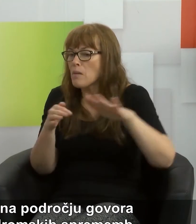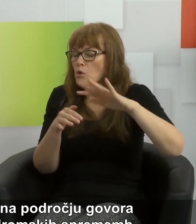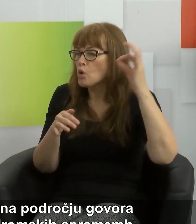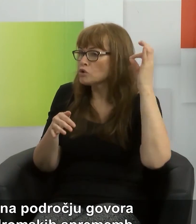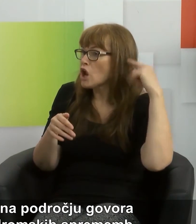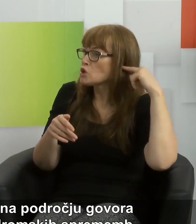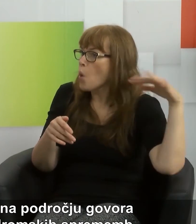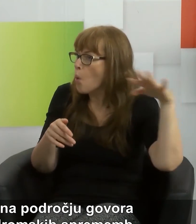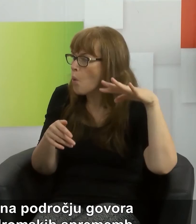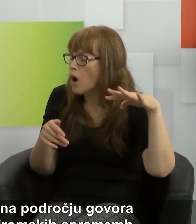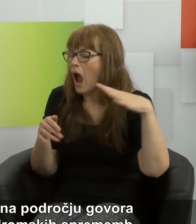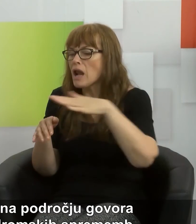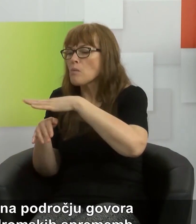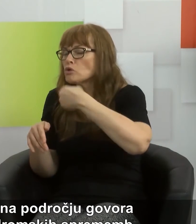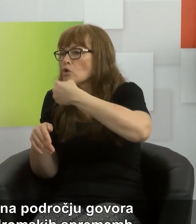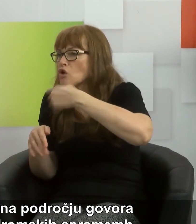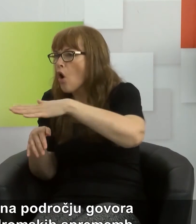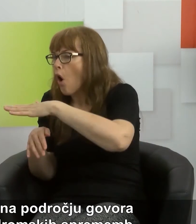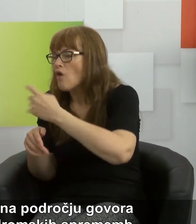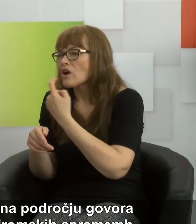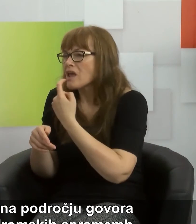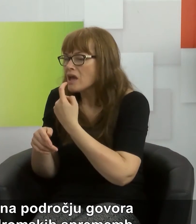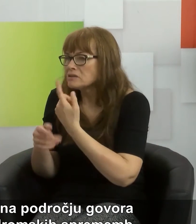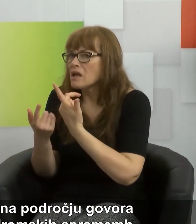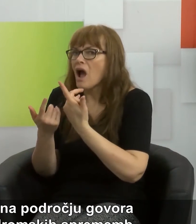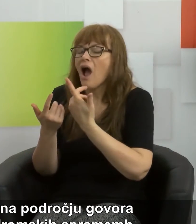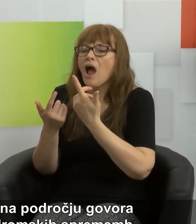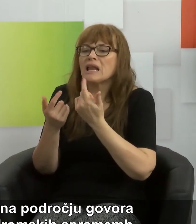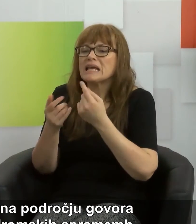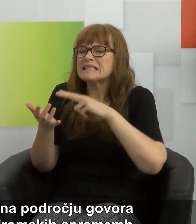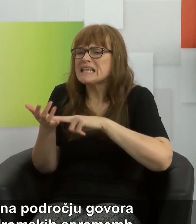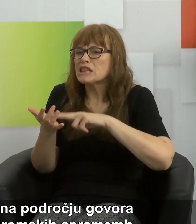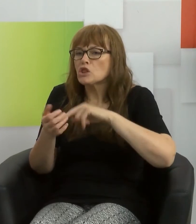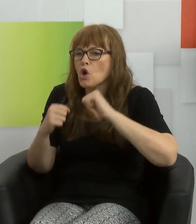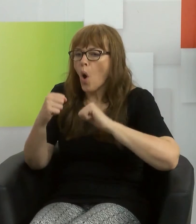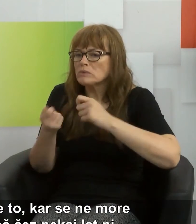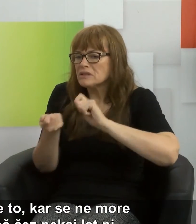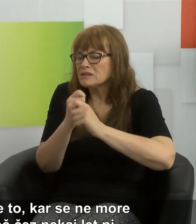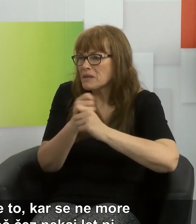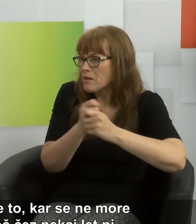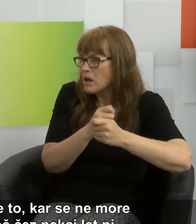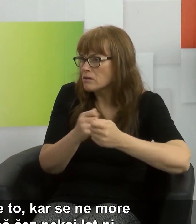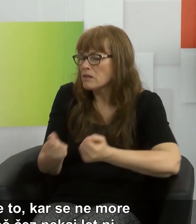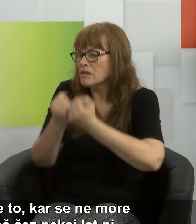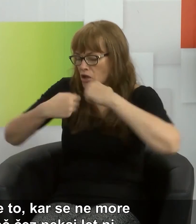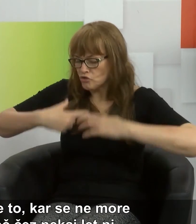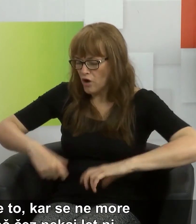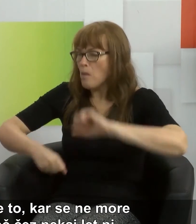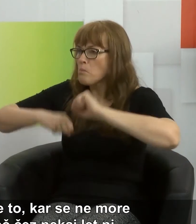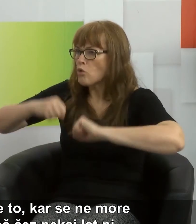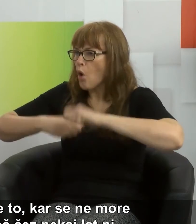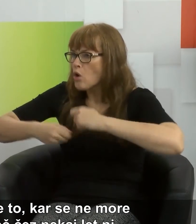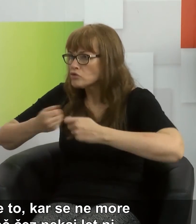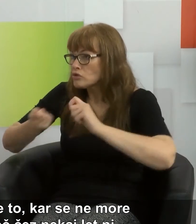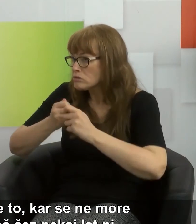ali gre za odstopanje na področju govora in jezika, ali nekih sindromskih sprememb, težjih motoričnih,